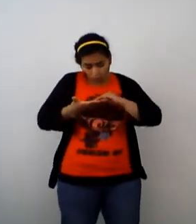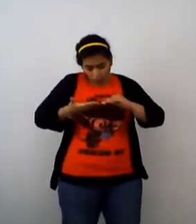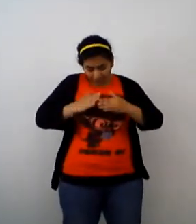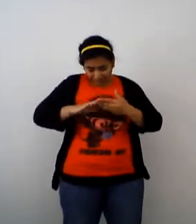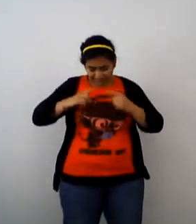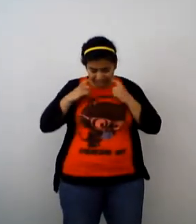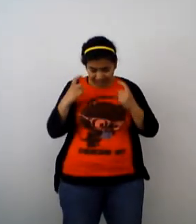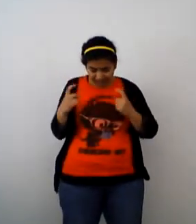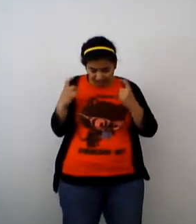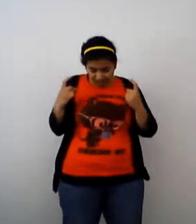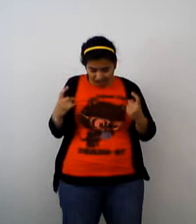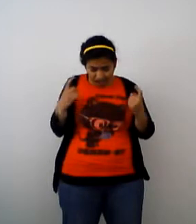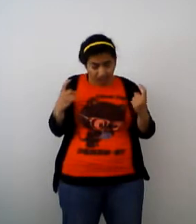Te necesito,